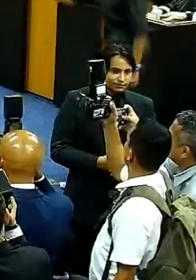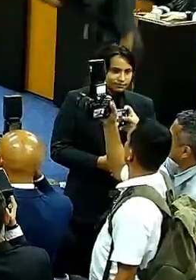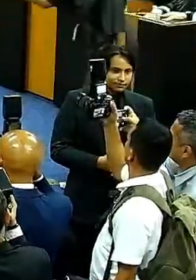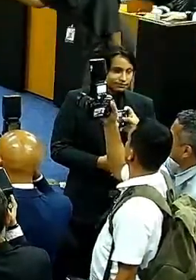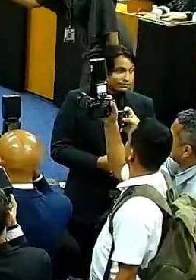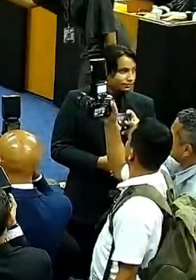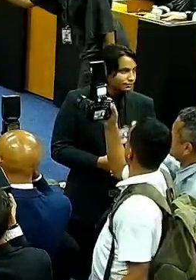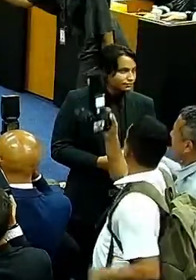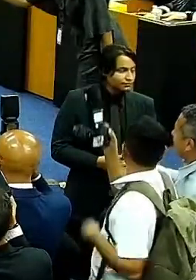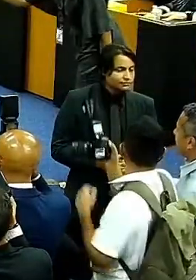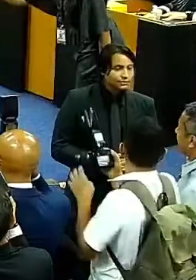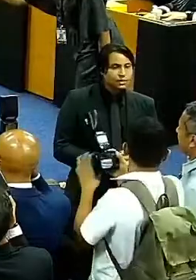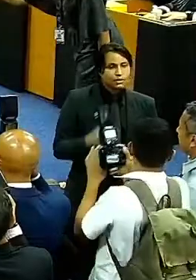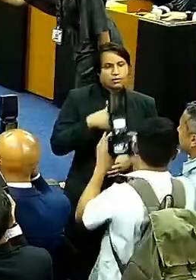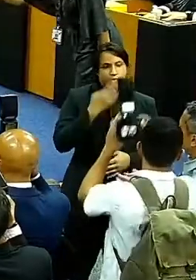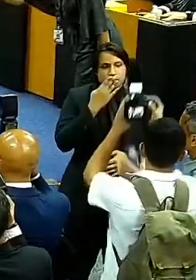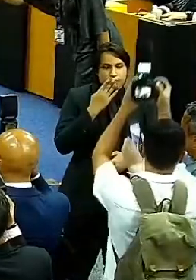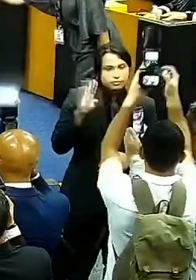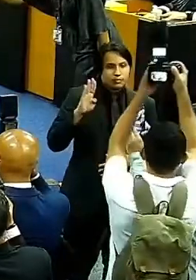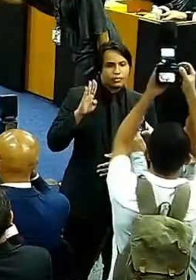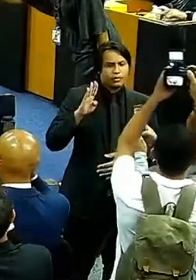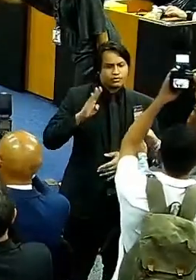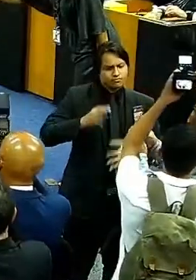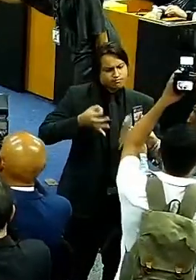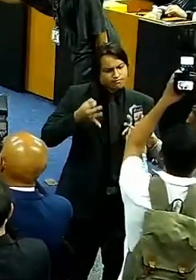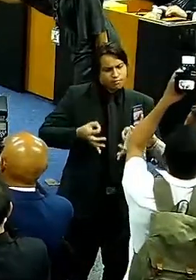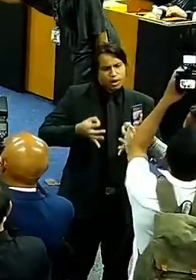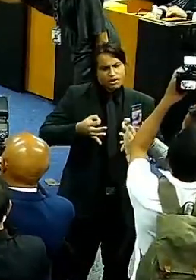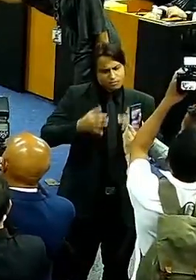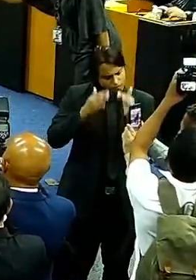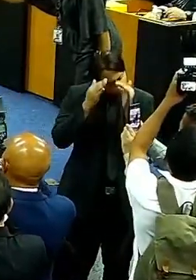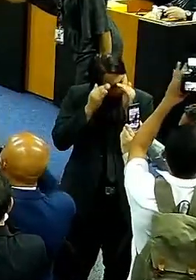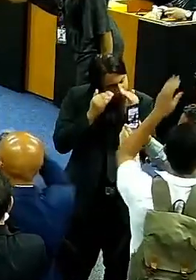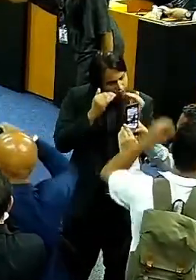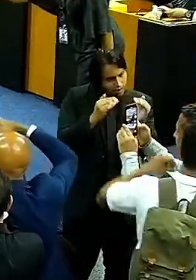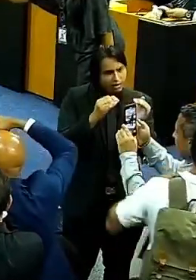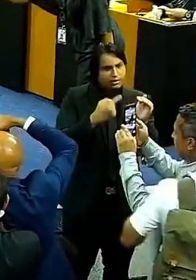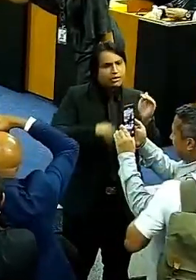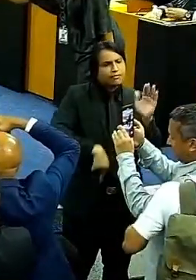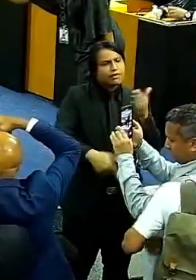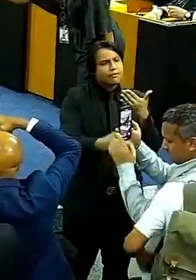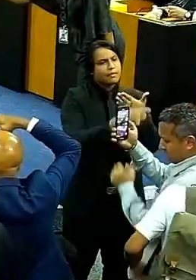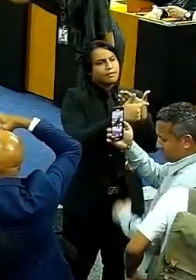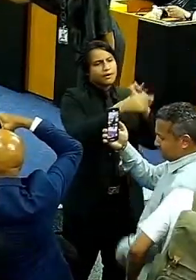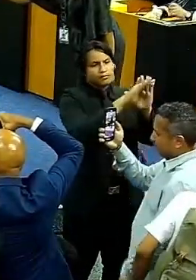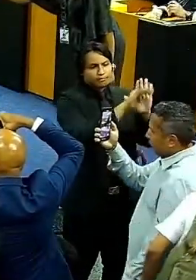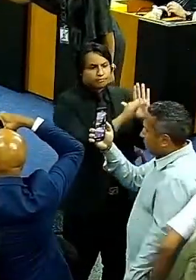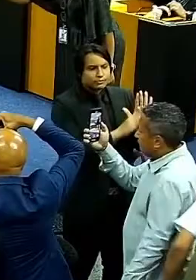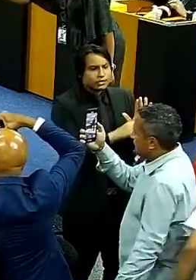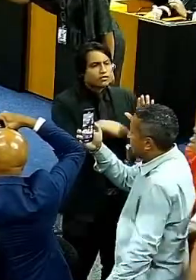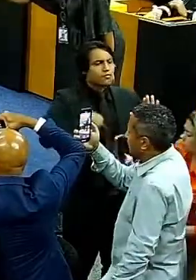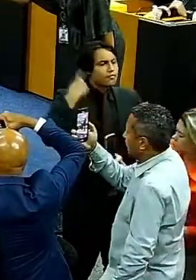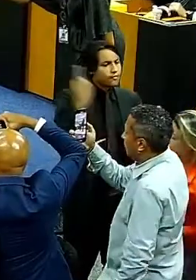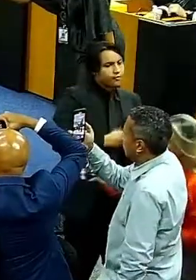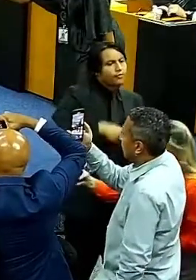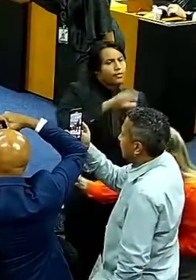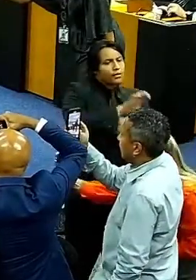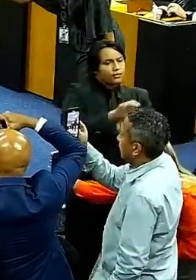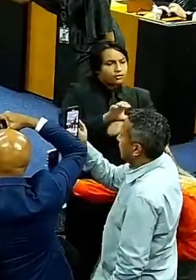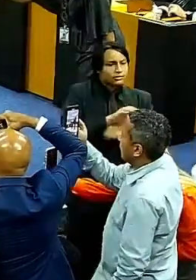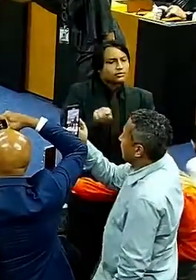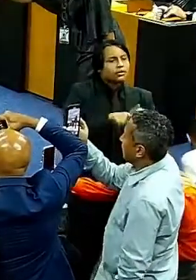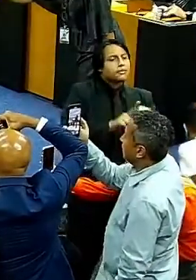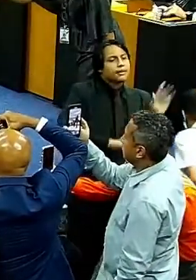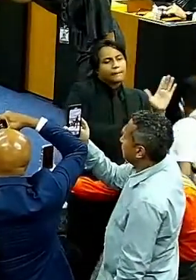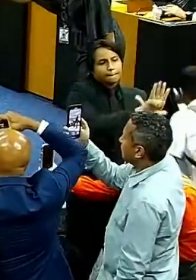filho prometo bem e fielmente desempenhar os deveres do meu carro cumprindo e fazendo cumprir a constituição e